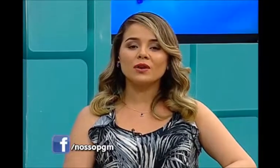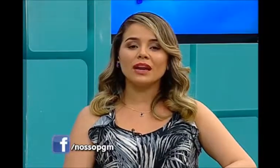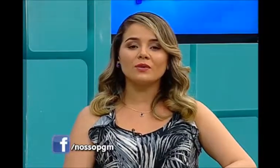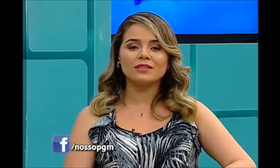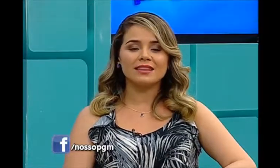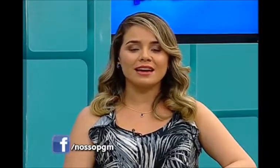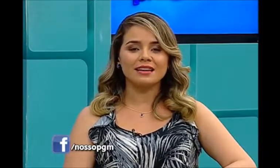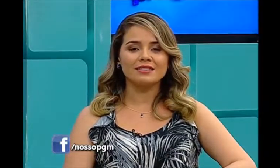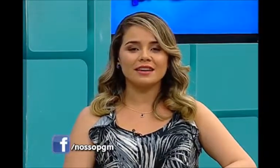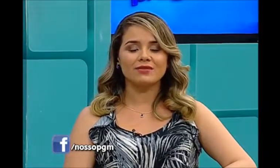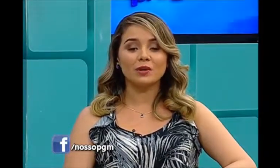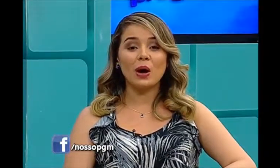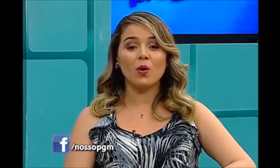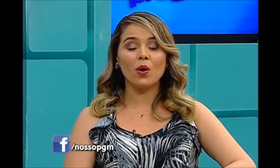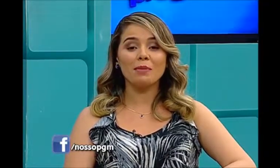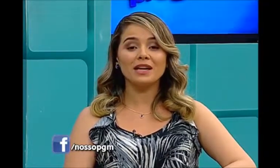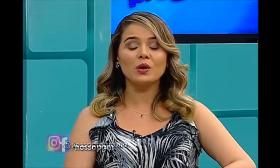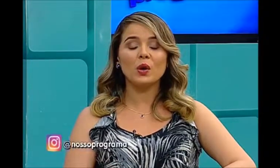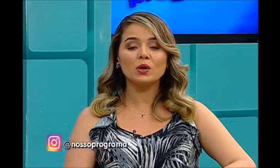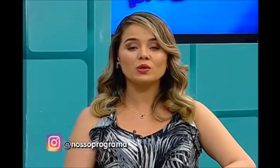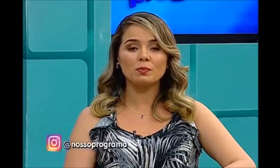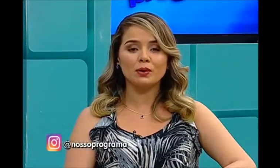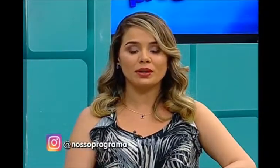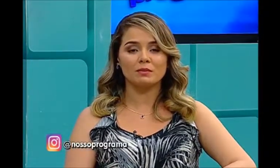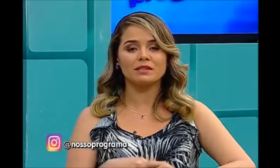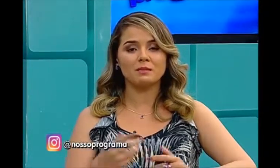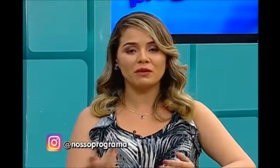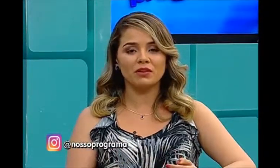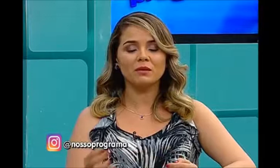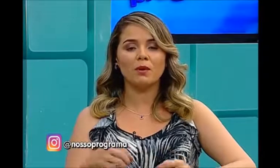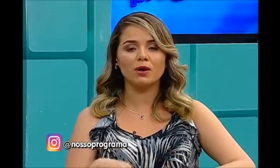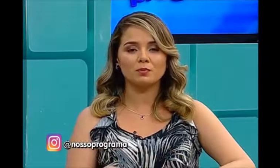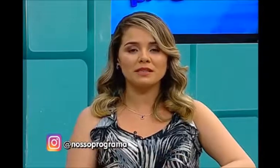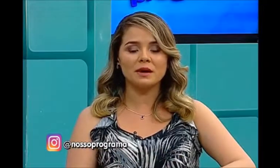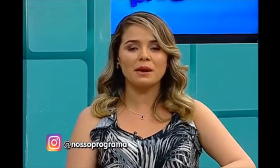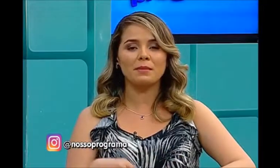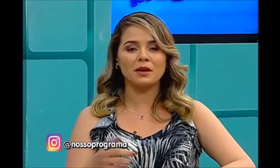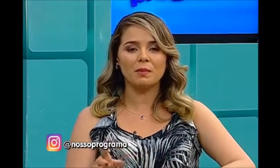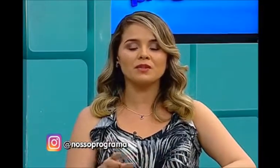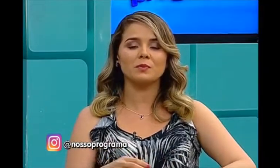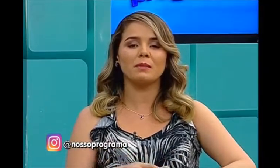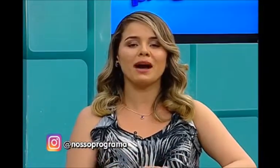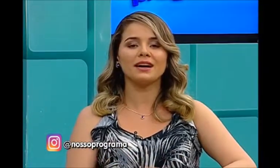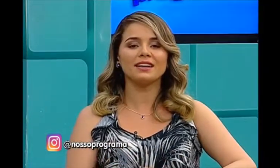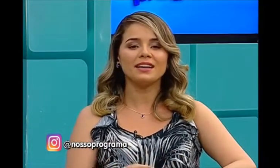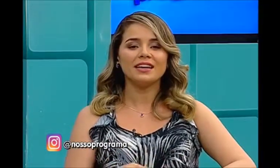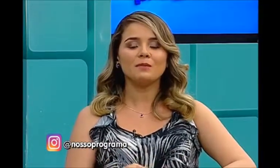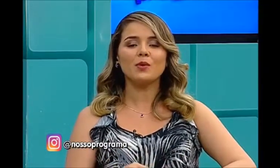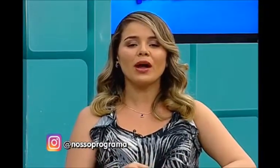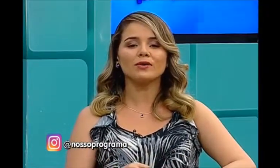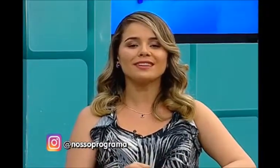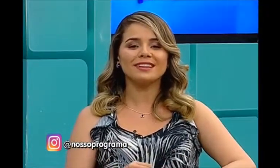lá no Instagram escrevendo @nosso programa. Se preferir, pode passar para mim que eu passo para a Mari e para o Helder